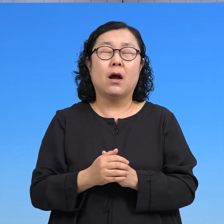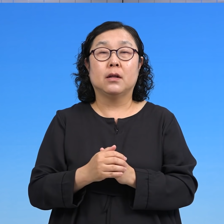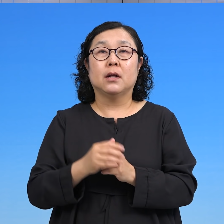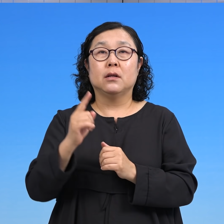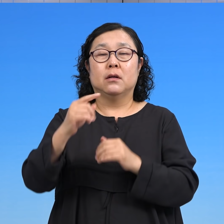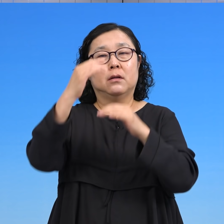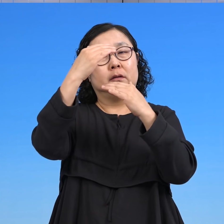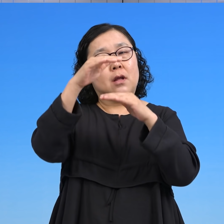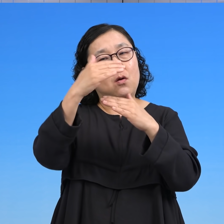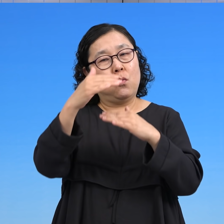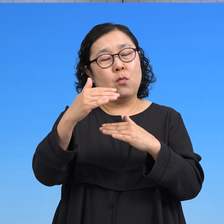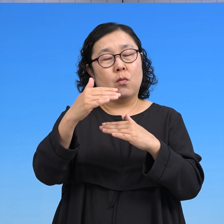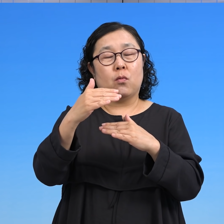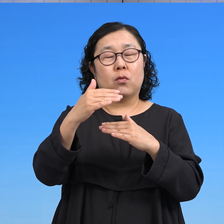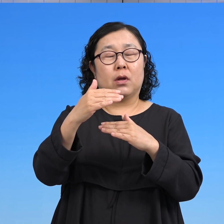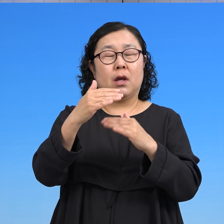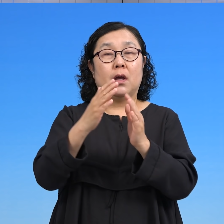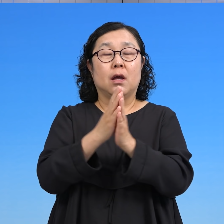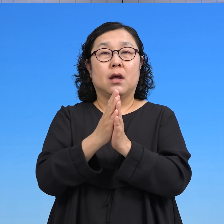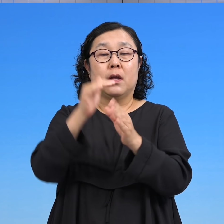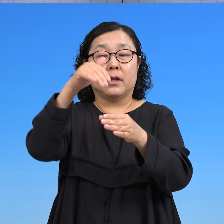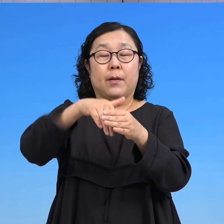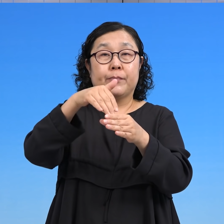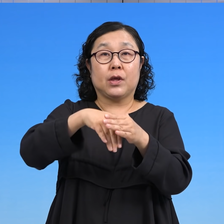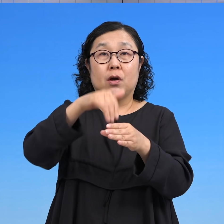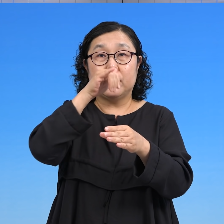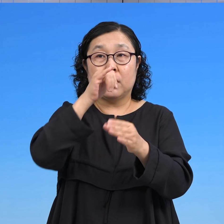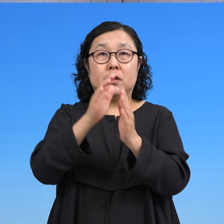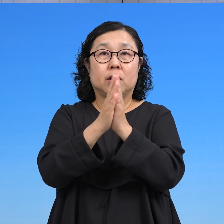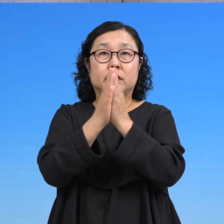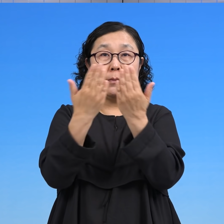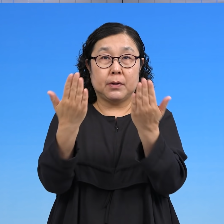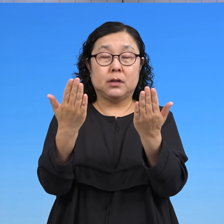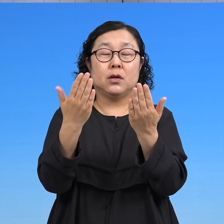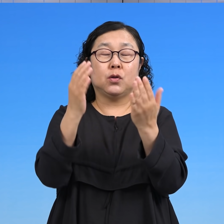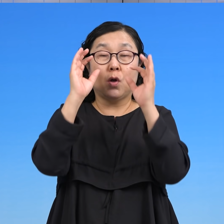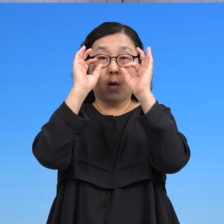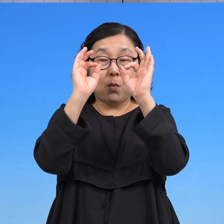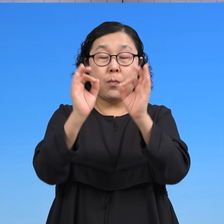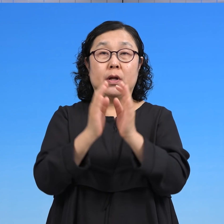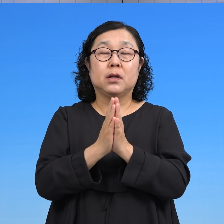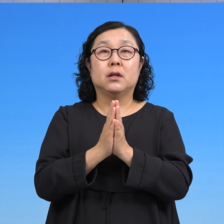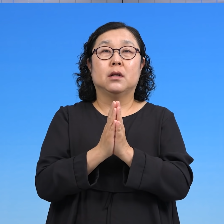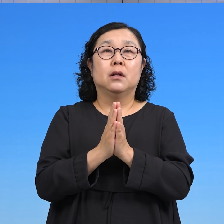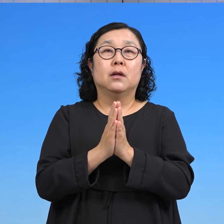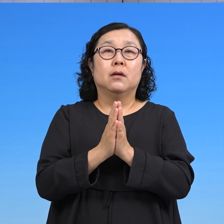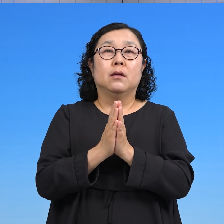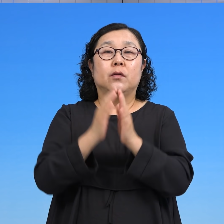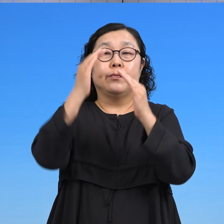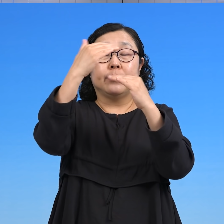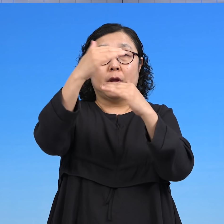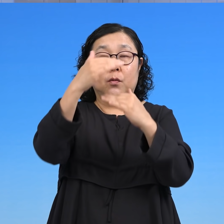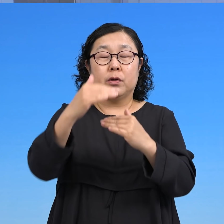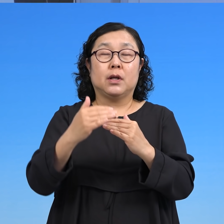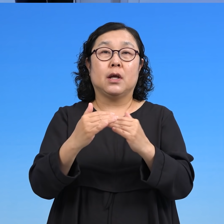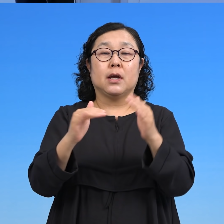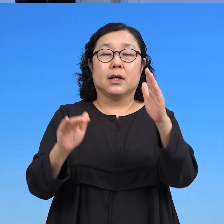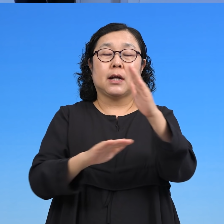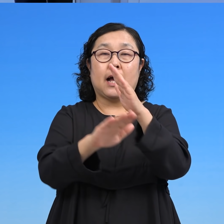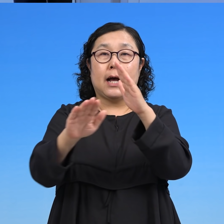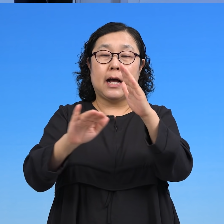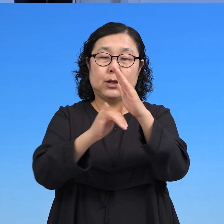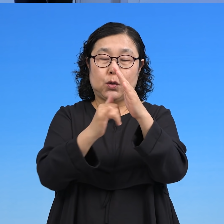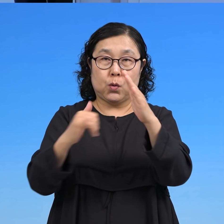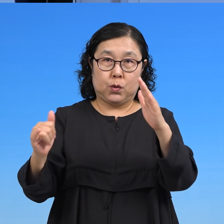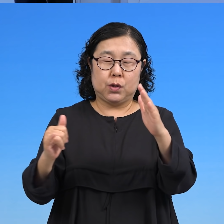책인데요. 이런 내용을 다루다 보니까 책을 펼치자마자 쏟아지는 내용들이 다 이런 식입니다.